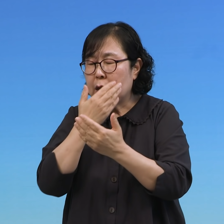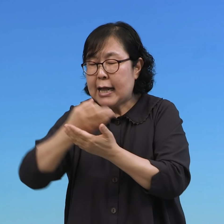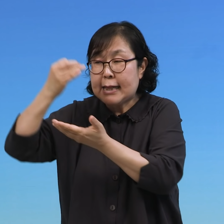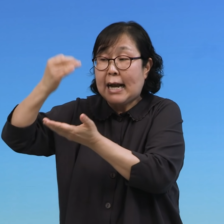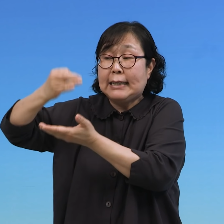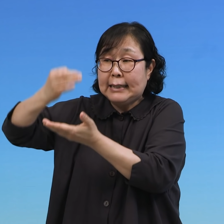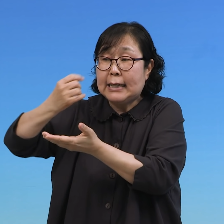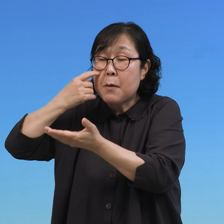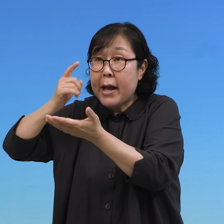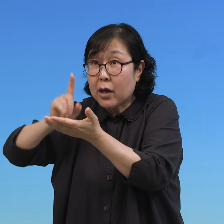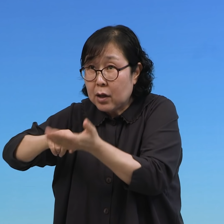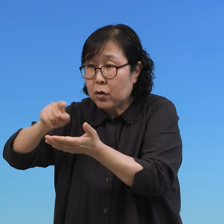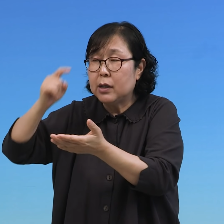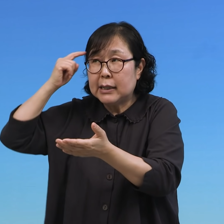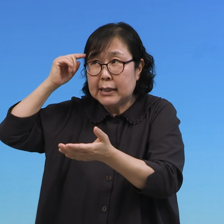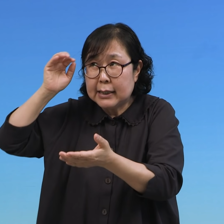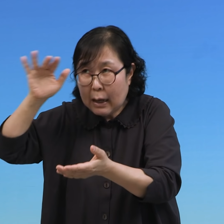굉장히 중요한 메시지입니다.